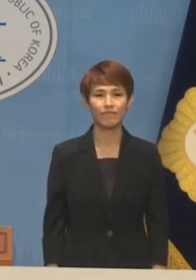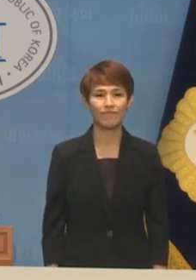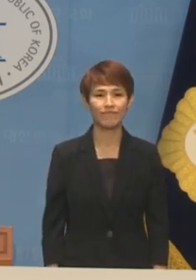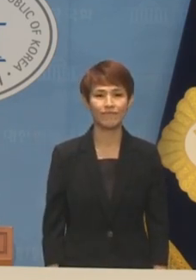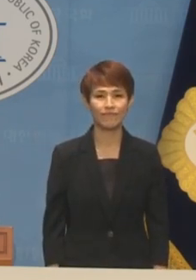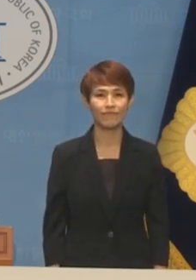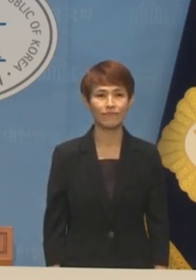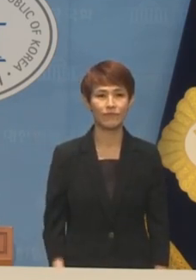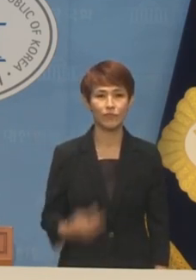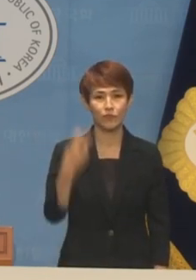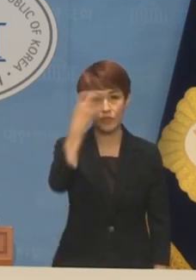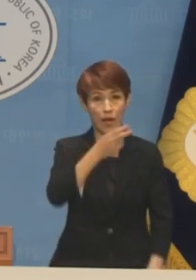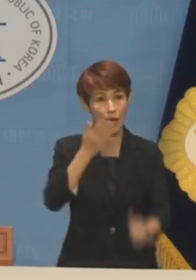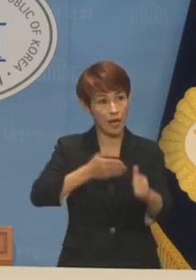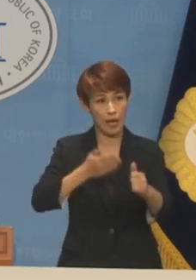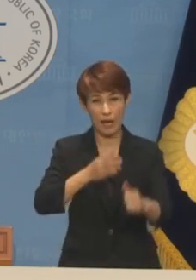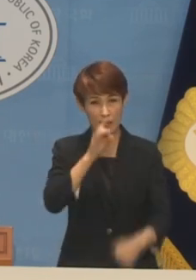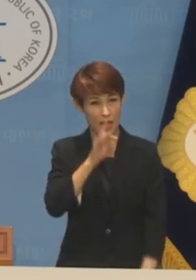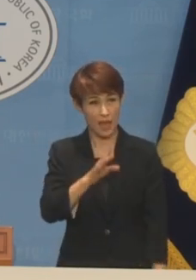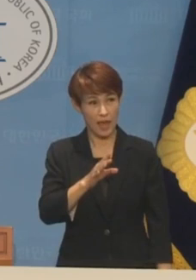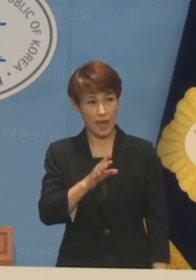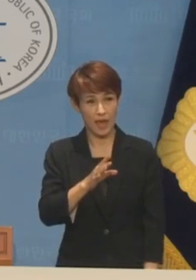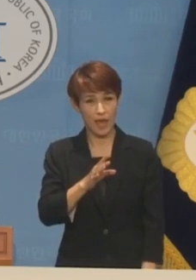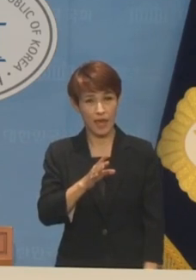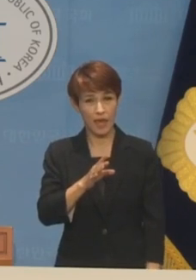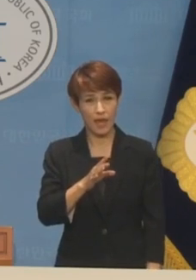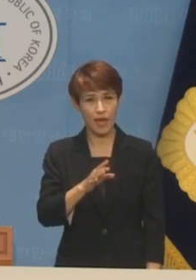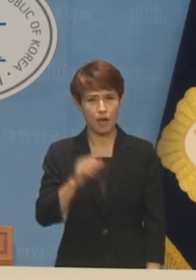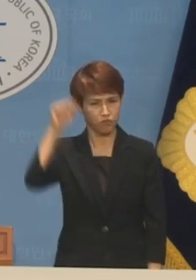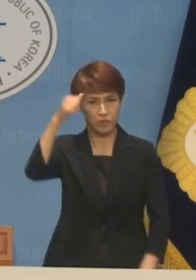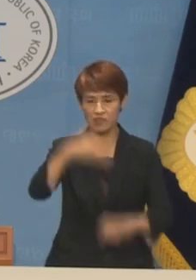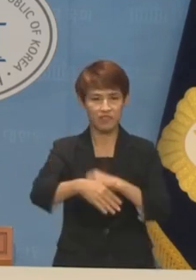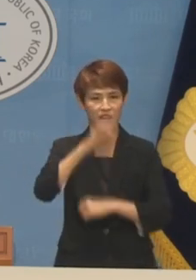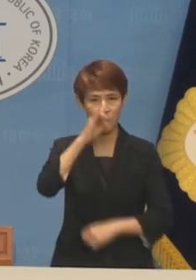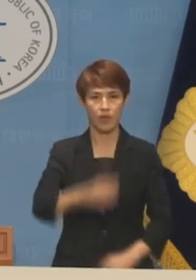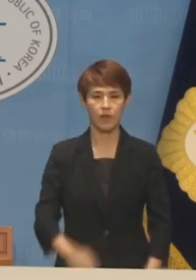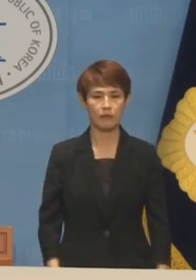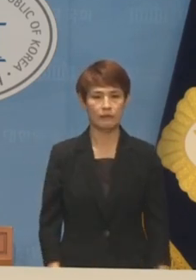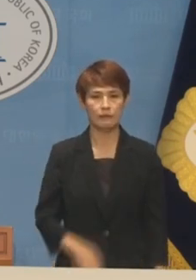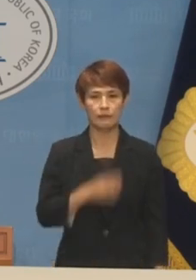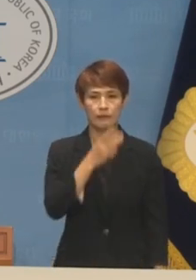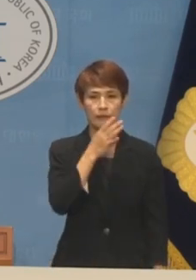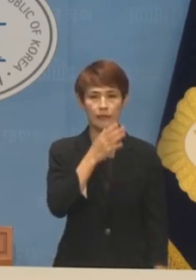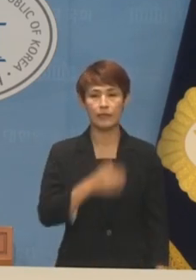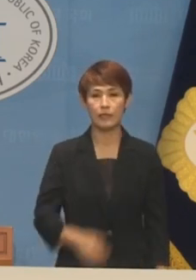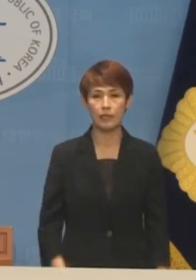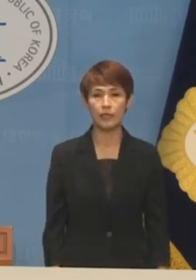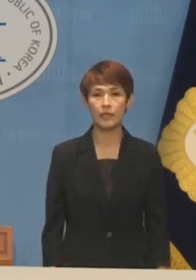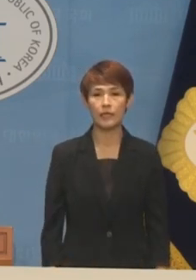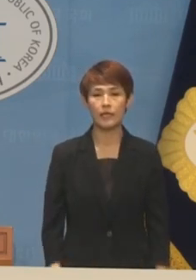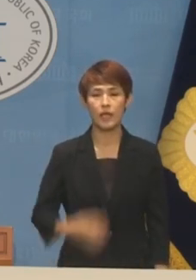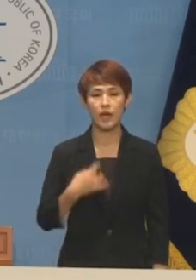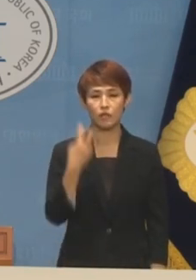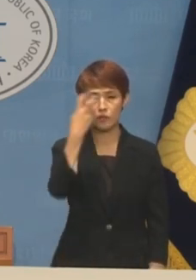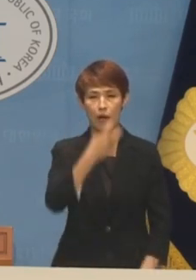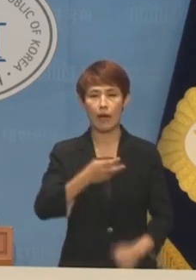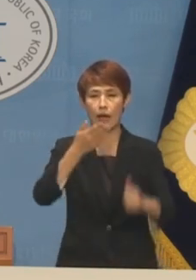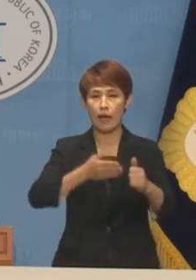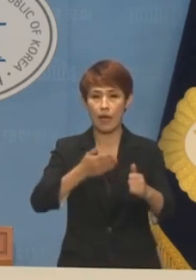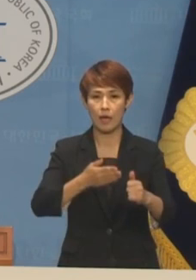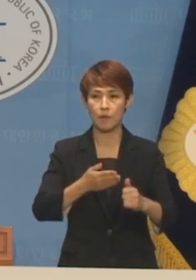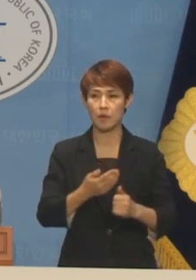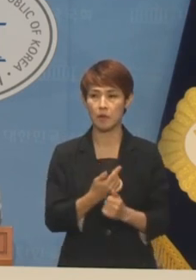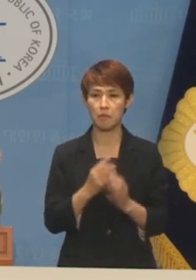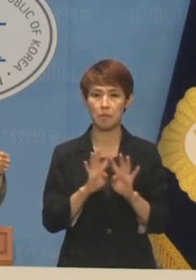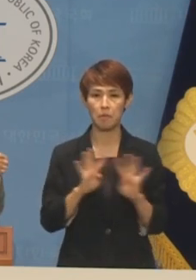그냥 수사를 촉구한다. 이 말은 됩니까? 아, 그래요? 그러면 제가 수사를 촉구한다 이러면 여러분들은